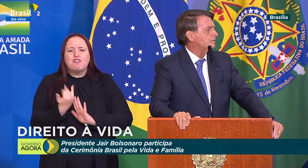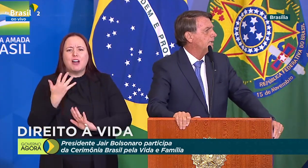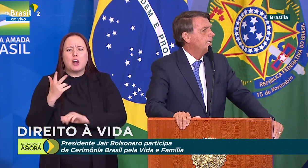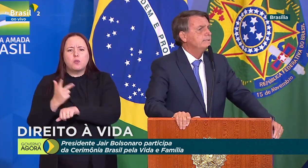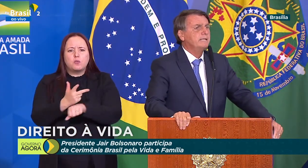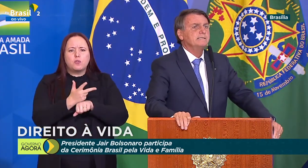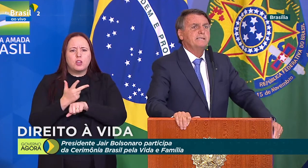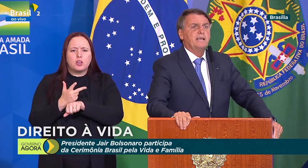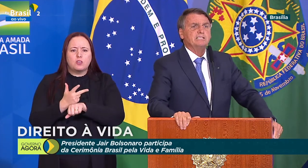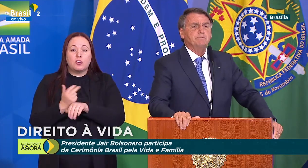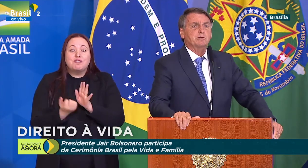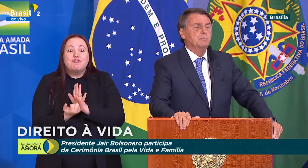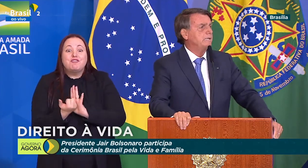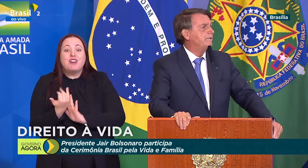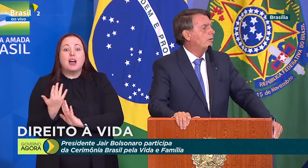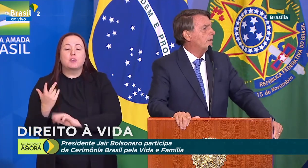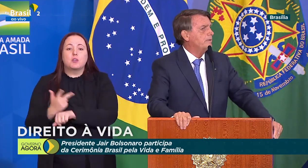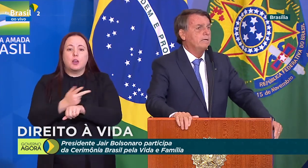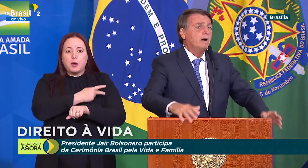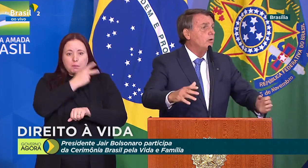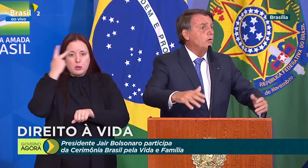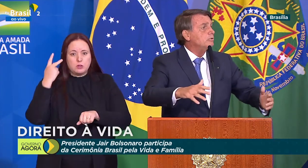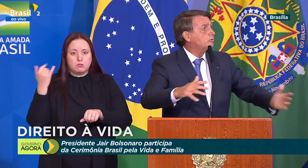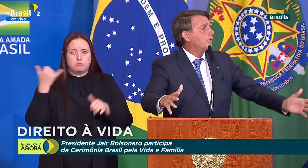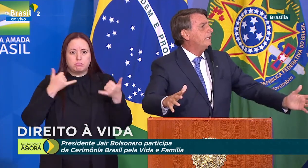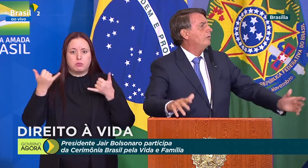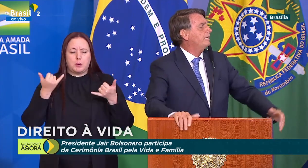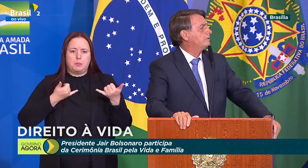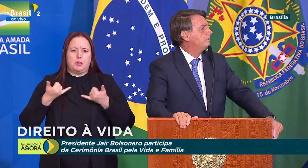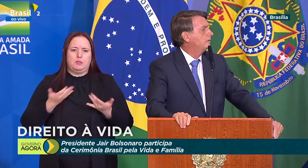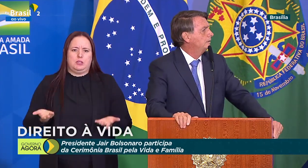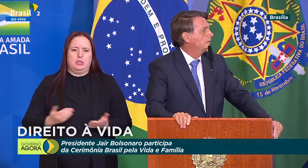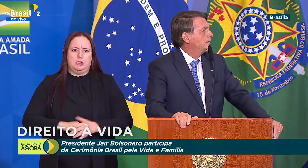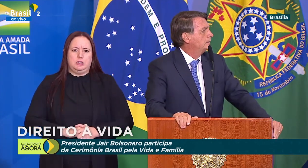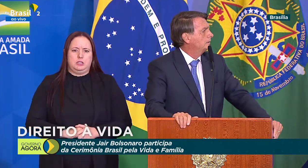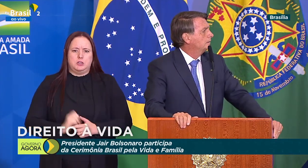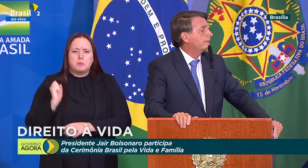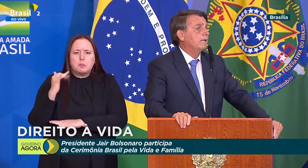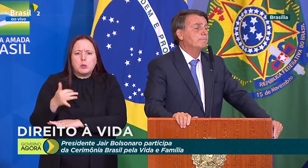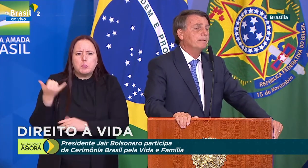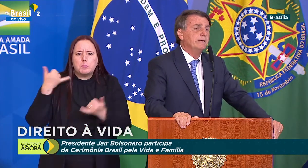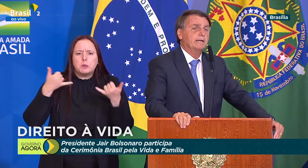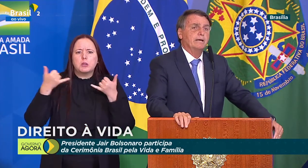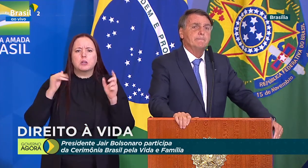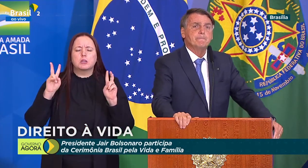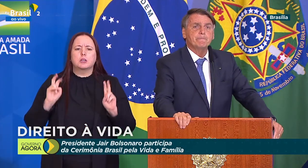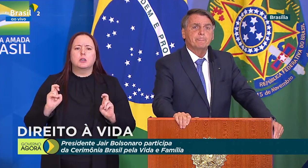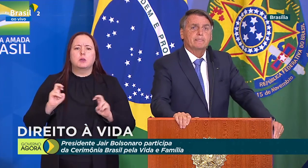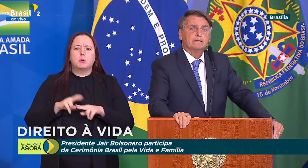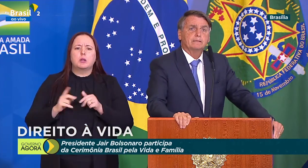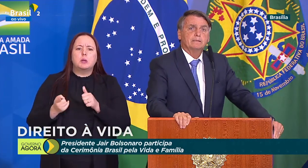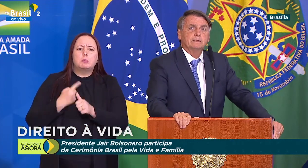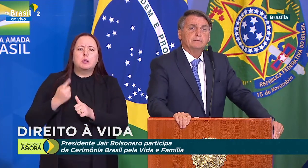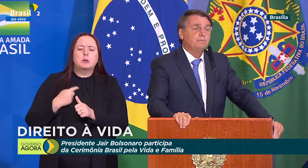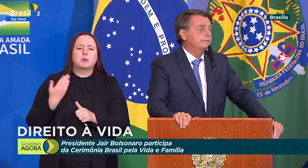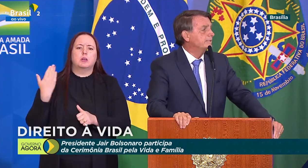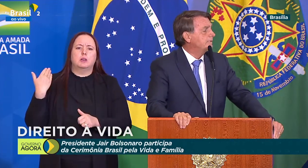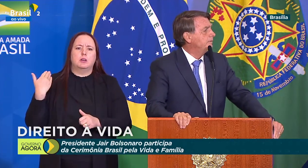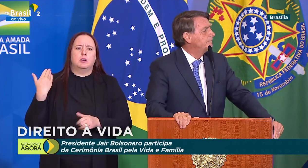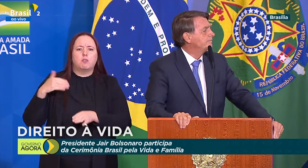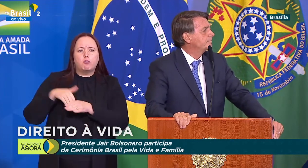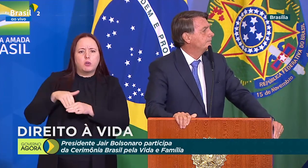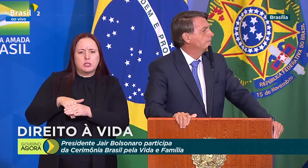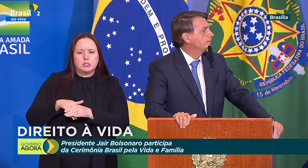dezenas de vídeos dezenas de pessoas ligaram para mim ao longo de toda a noite daquela primeira a